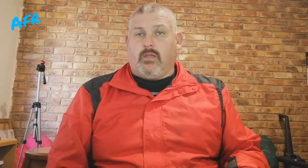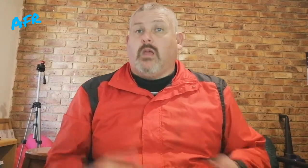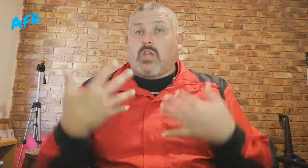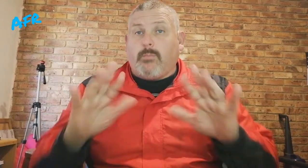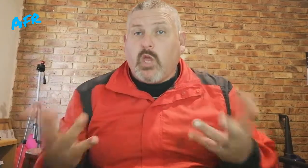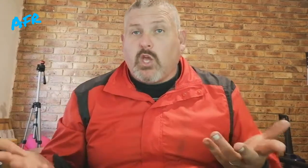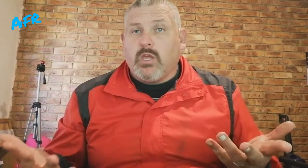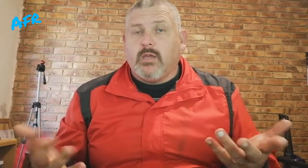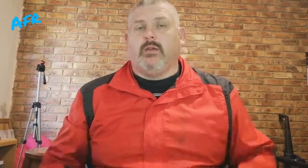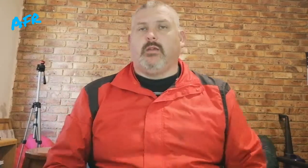gebeur,